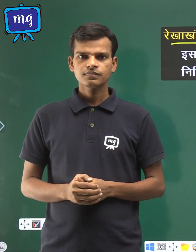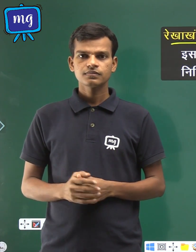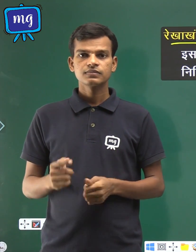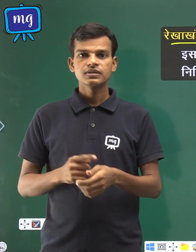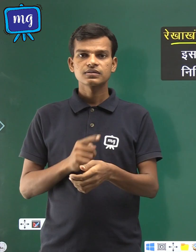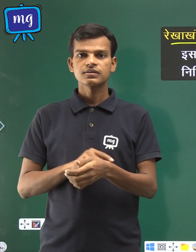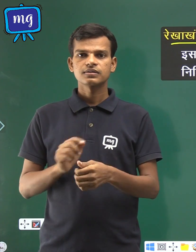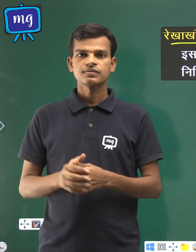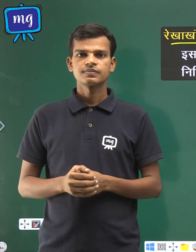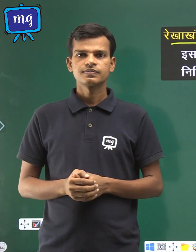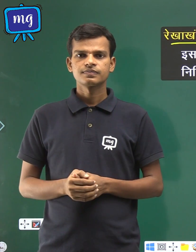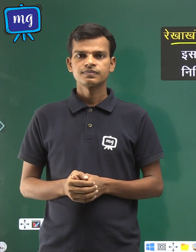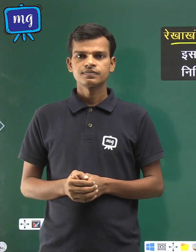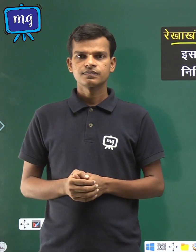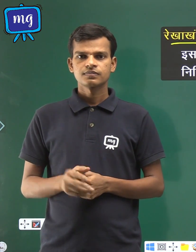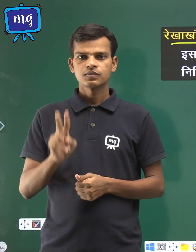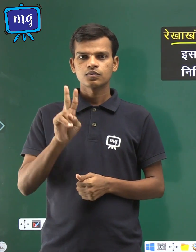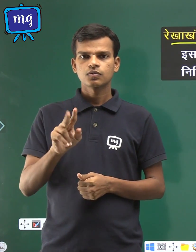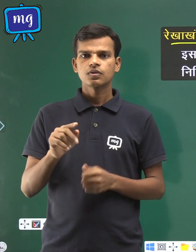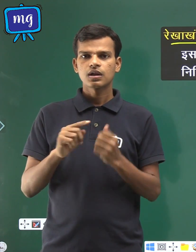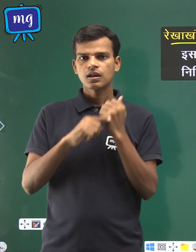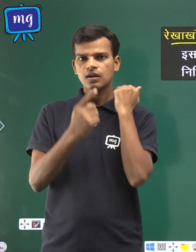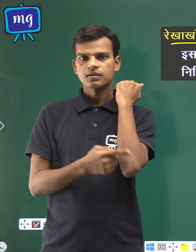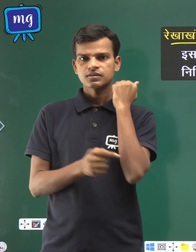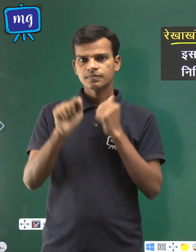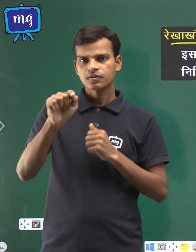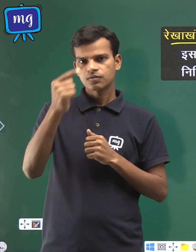इसके दो अंत बिंदु होते हैं।